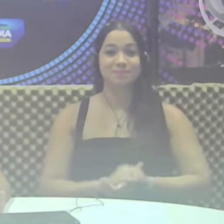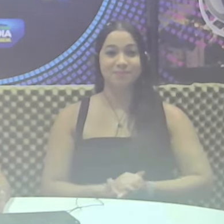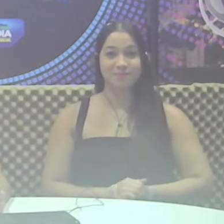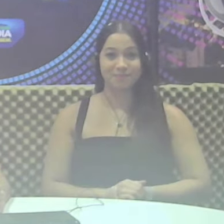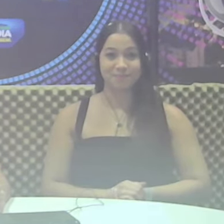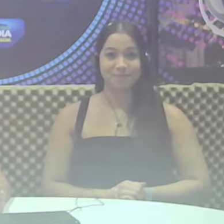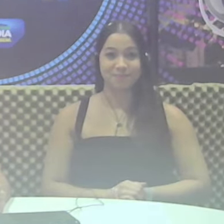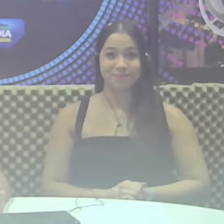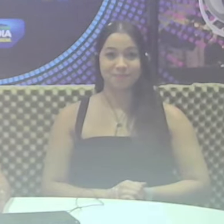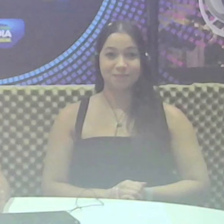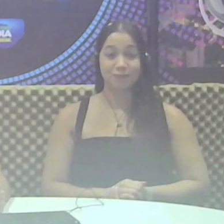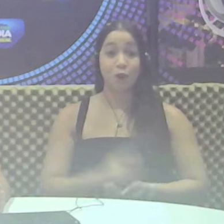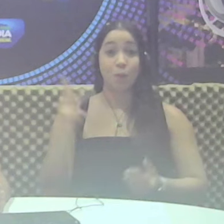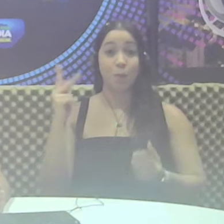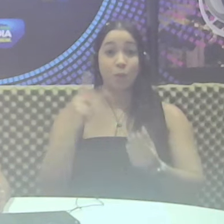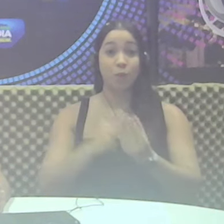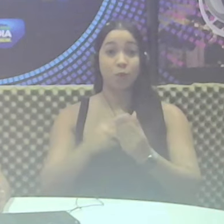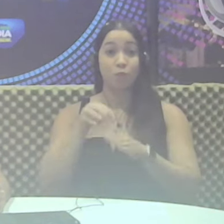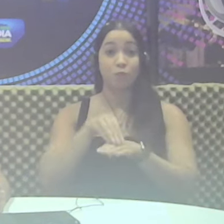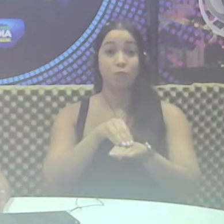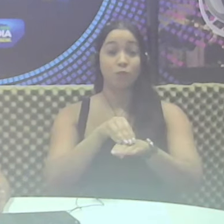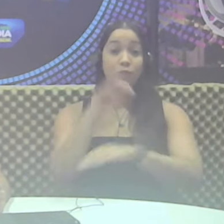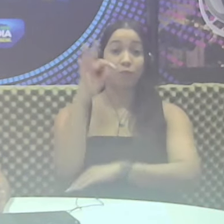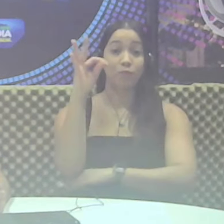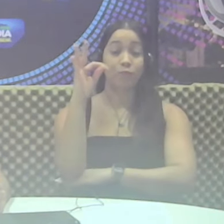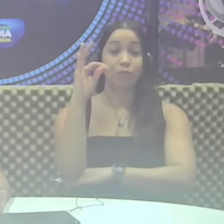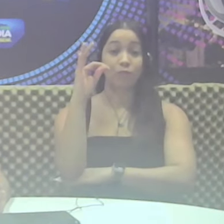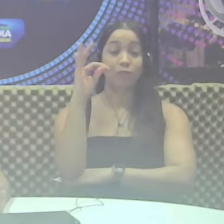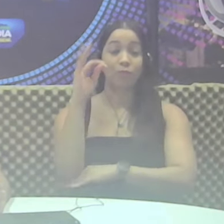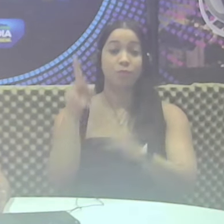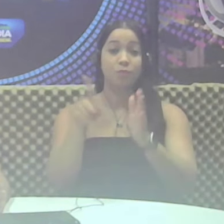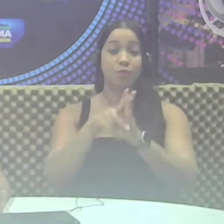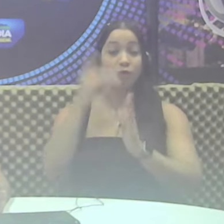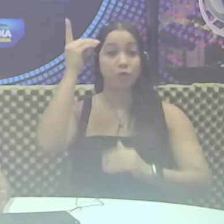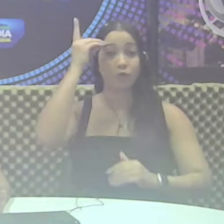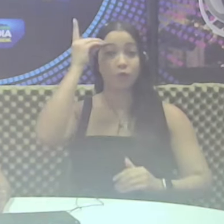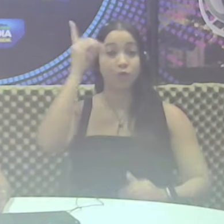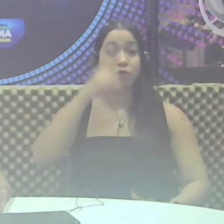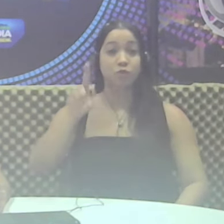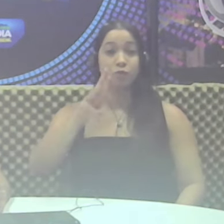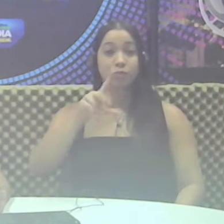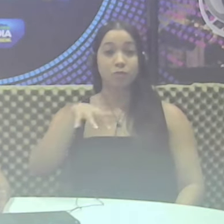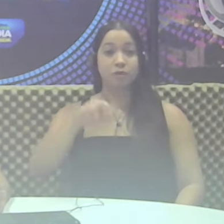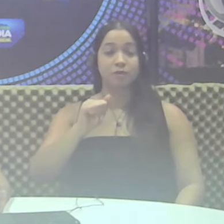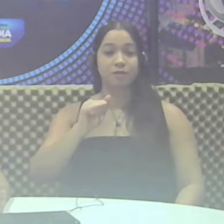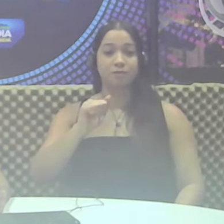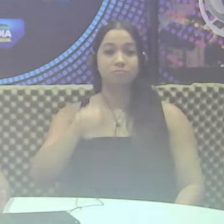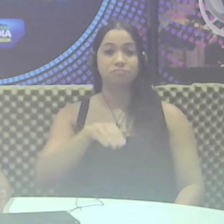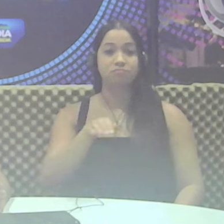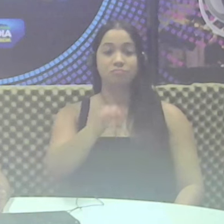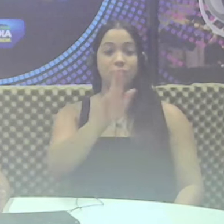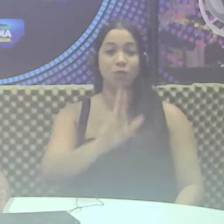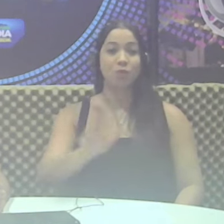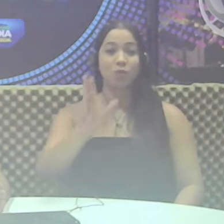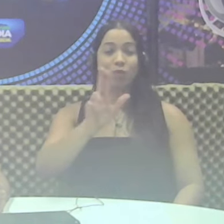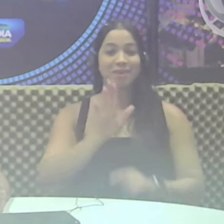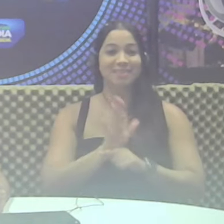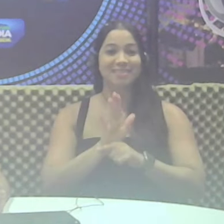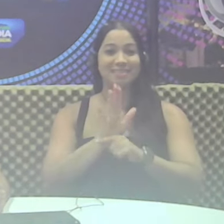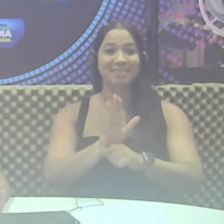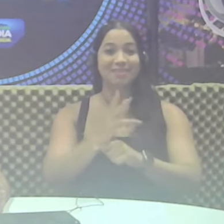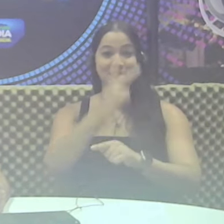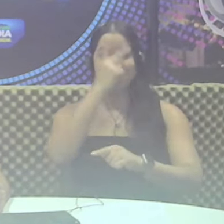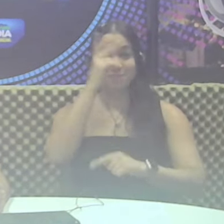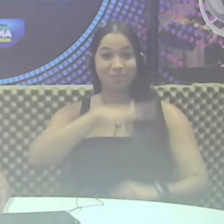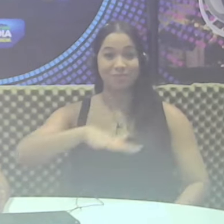notícias. O Procon Móvel está no terminal Dona Zulmira a partir de hoje. O serviço itinerante do Procon Uberlândia vai auxiliar os consumidores